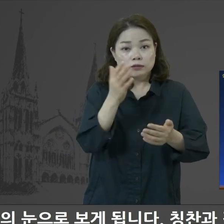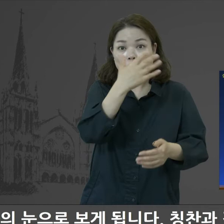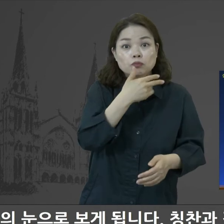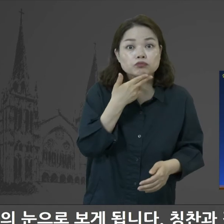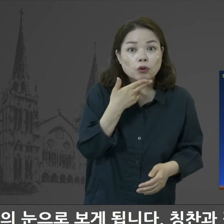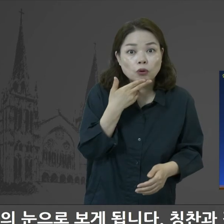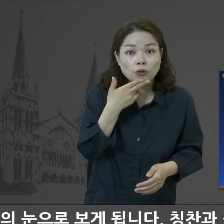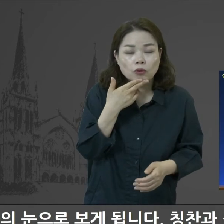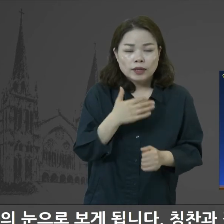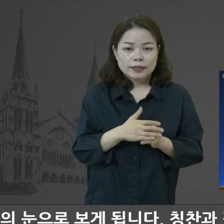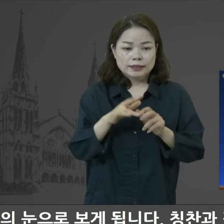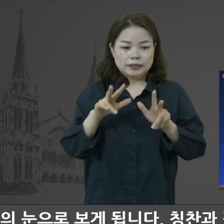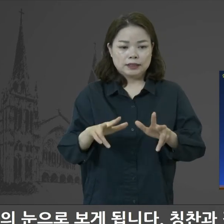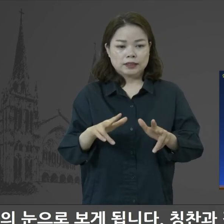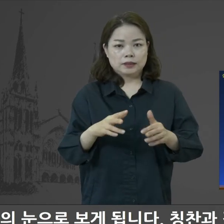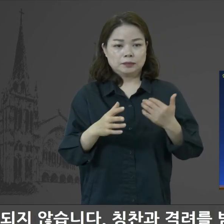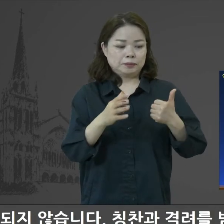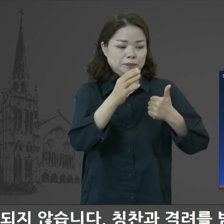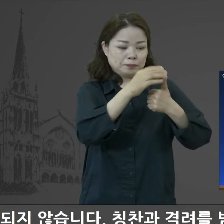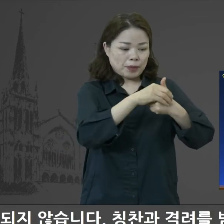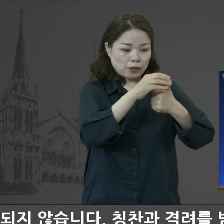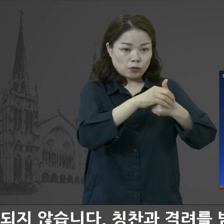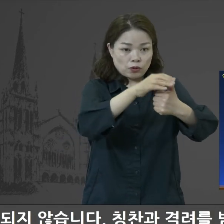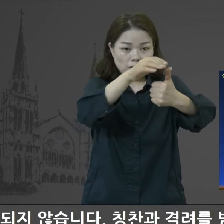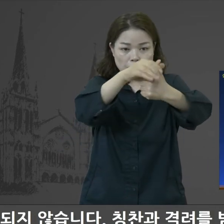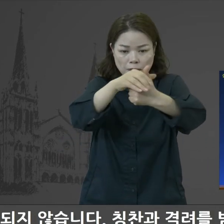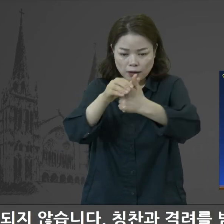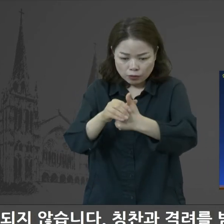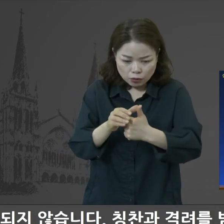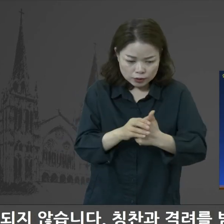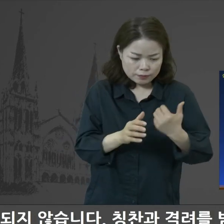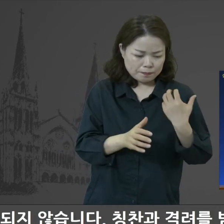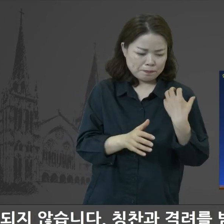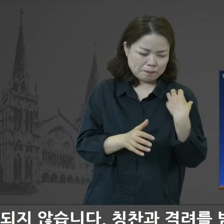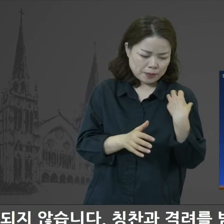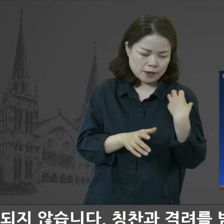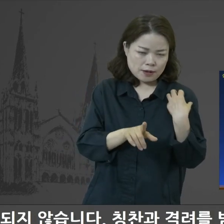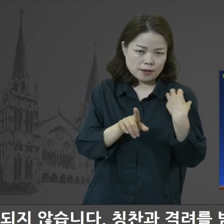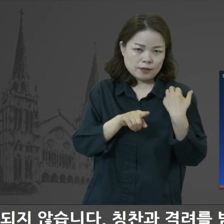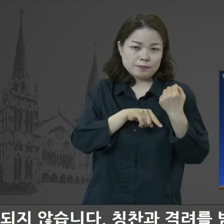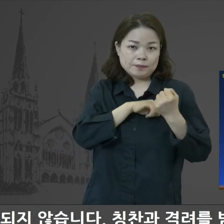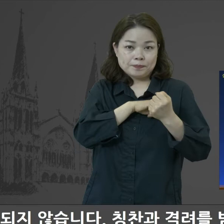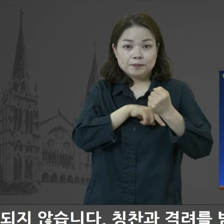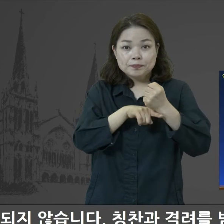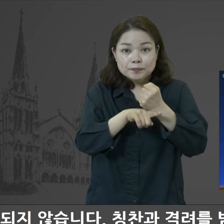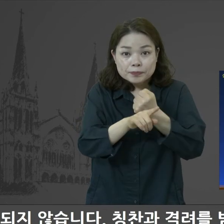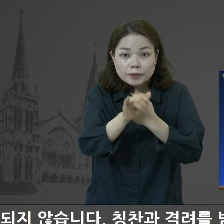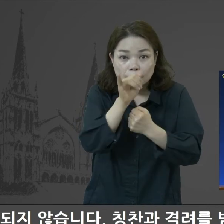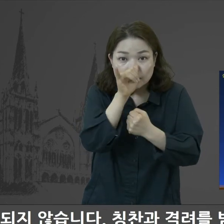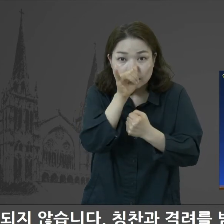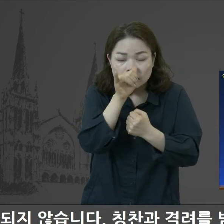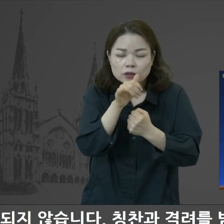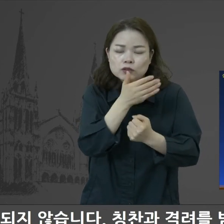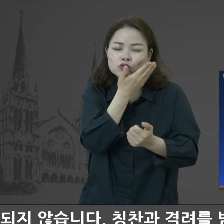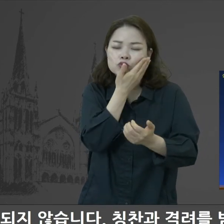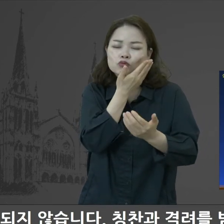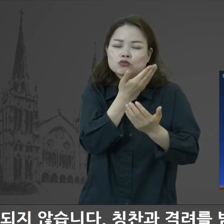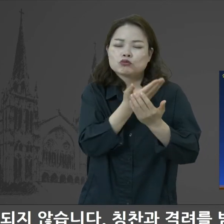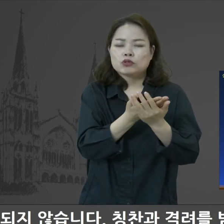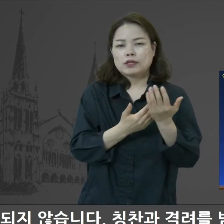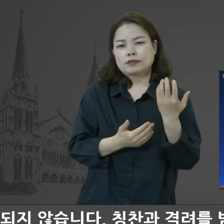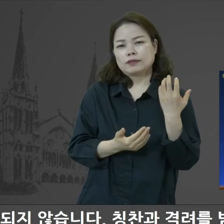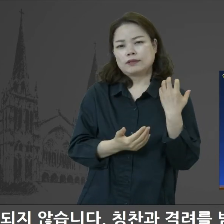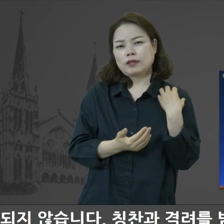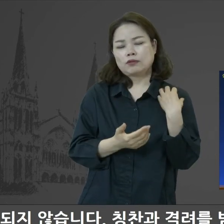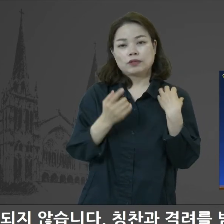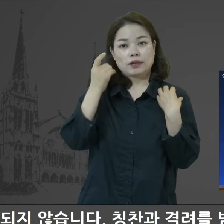않습니다. 지금 하고 있는 각자의 일이 가장 의미가 있고 자신들에게 중요한 일이